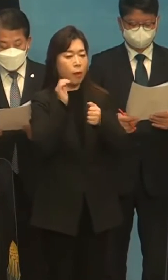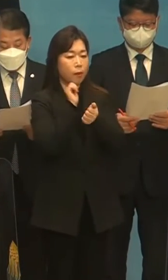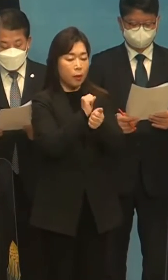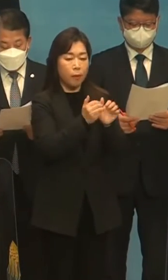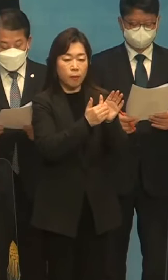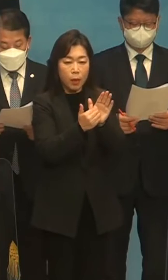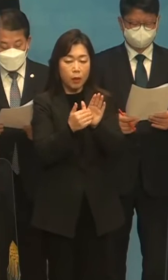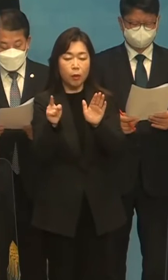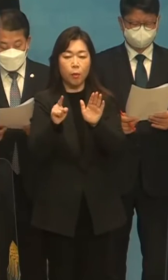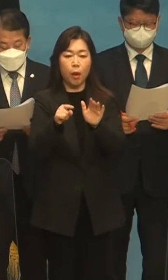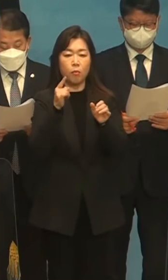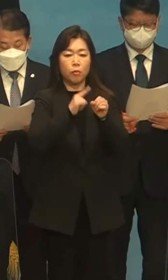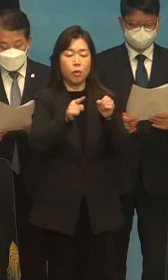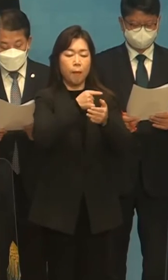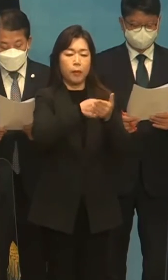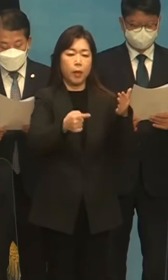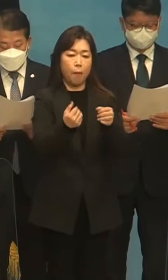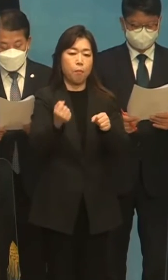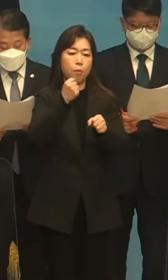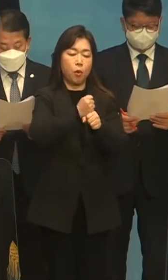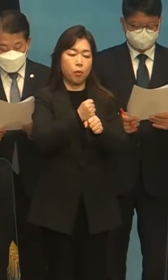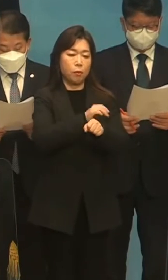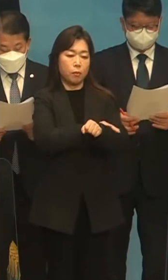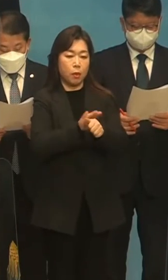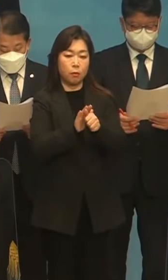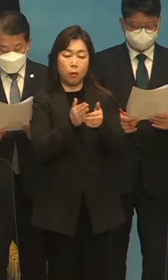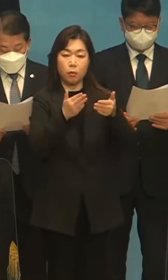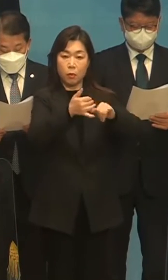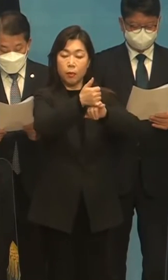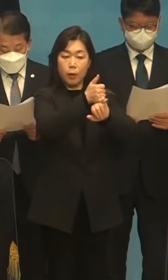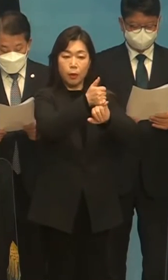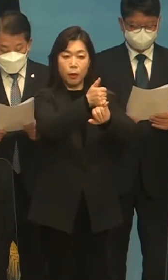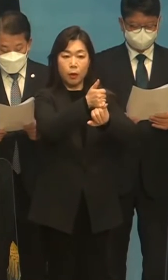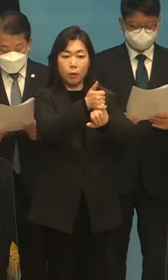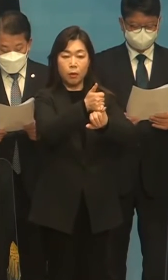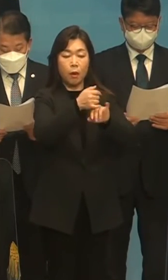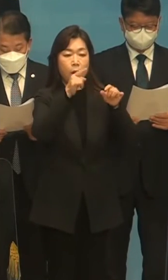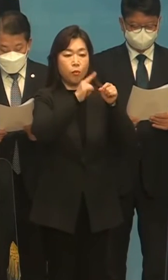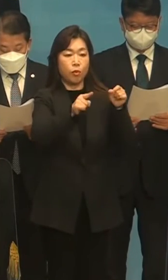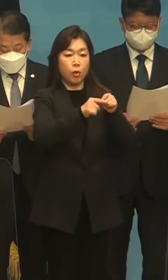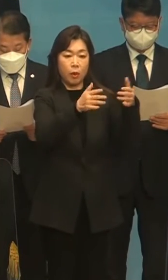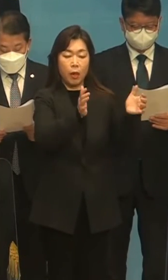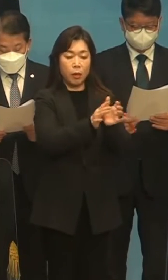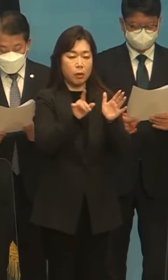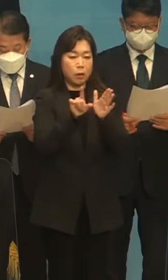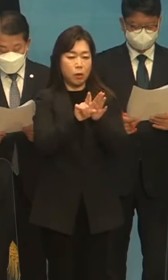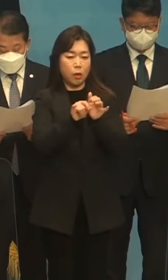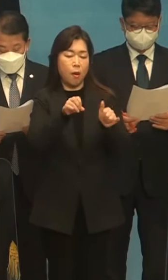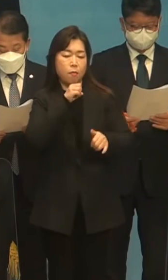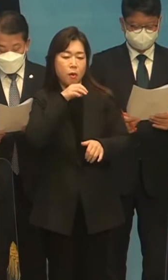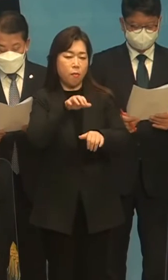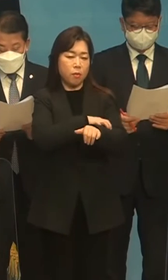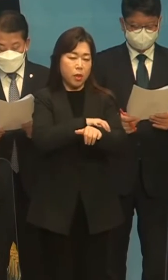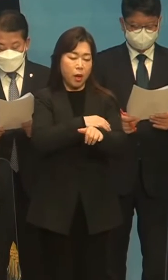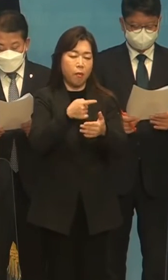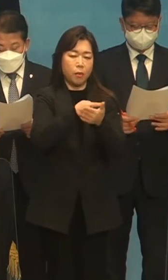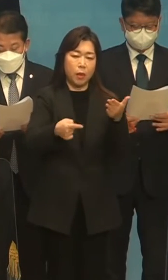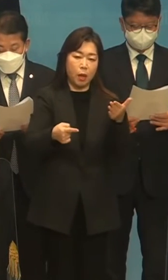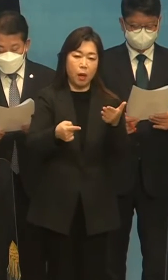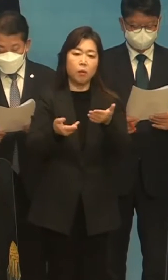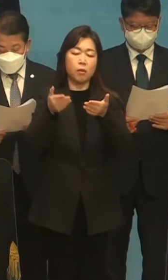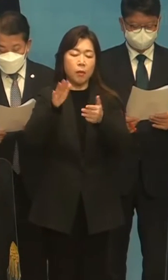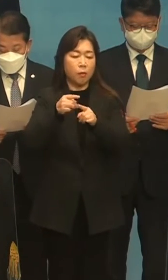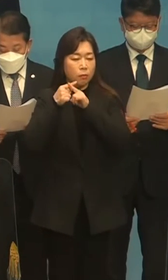방역으로 불교계가 입은 피해 복구에 만전을 기할 것이다. 불교계는 신도들의 불평과 피해를